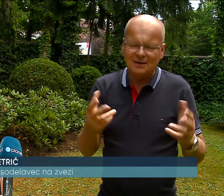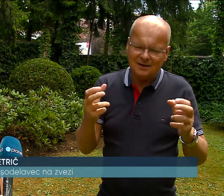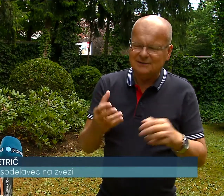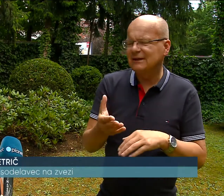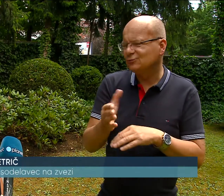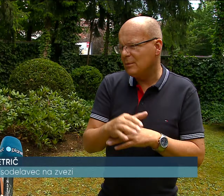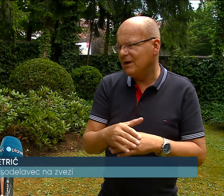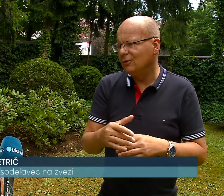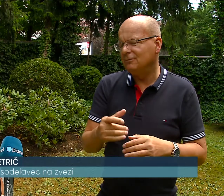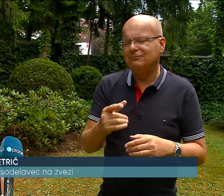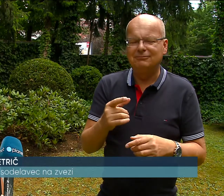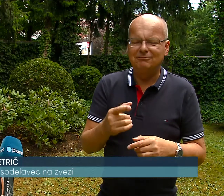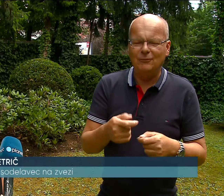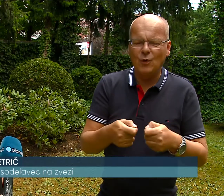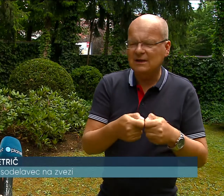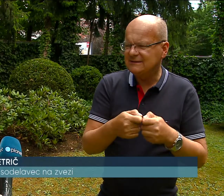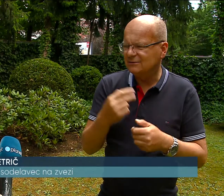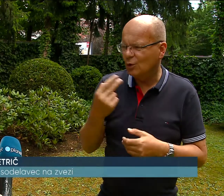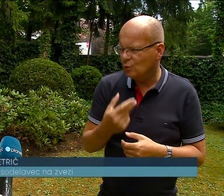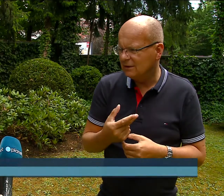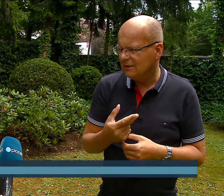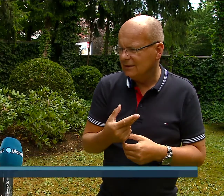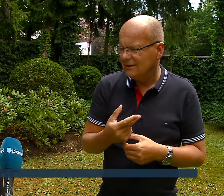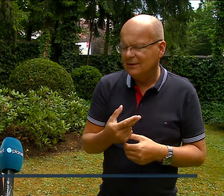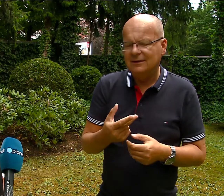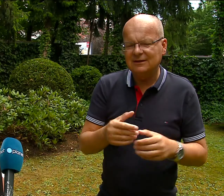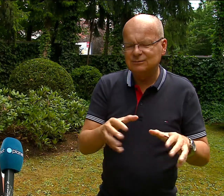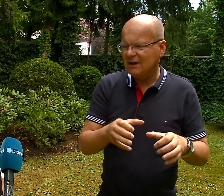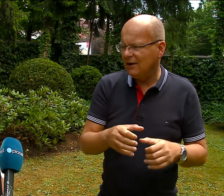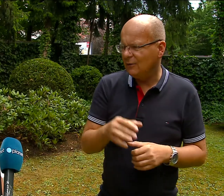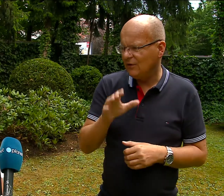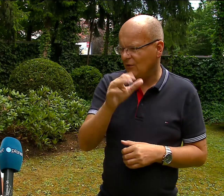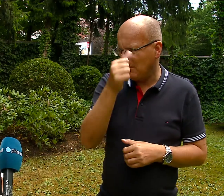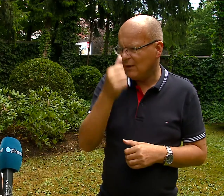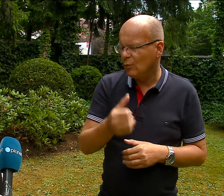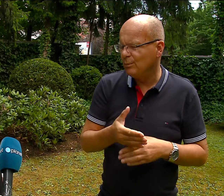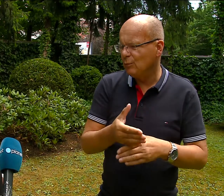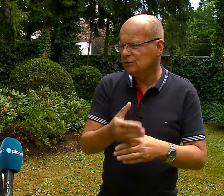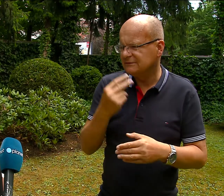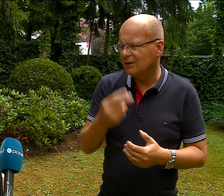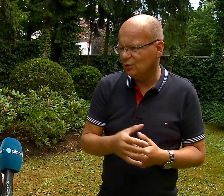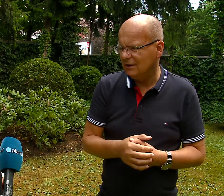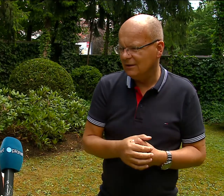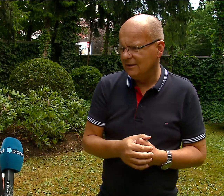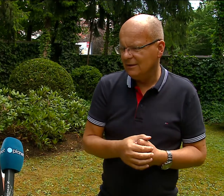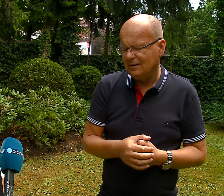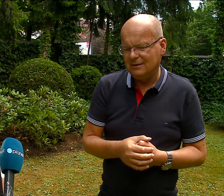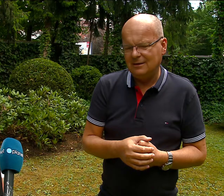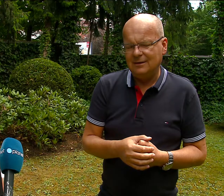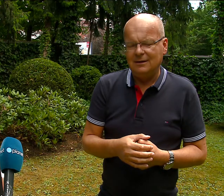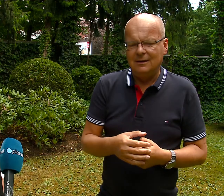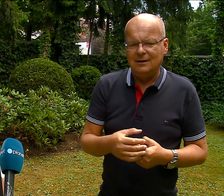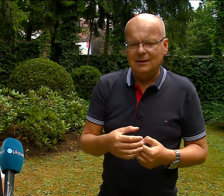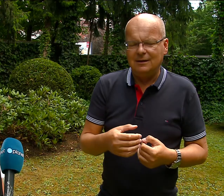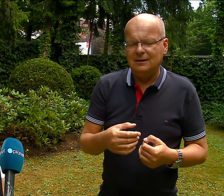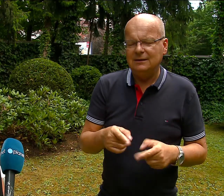pisalo, da zastopajo organizacijo gluhih, da zbirajo v imenu